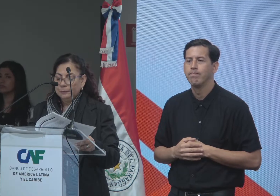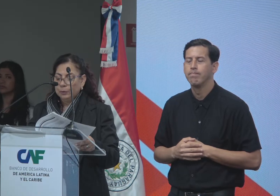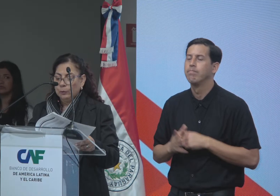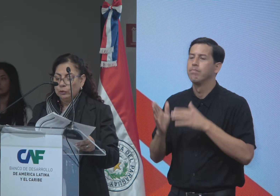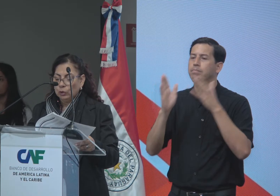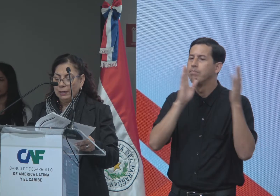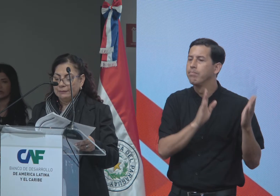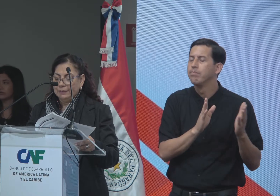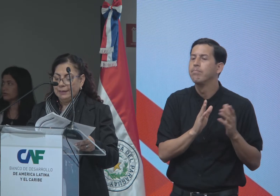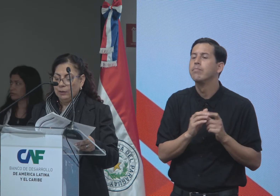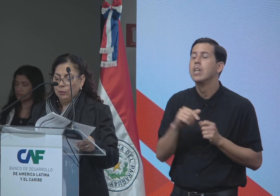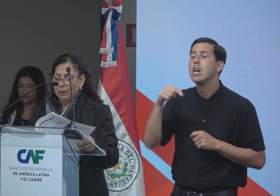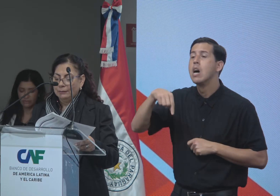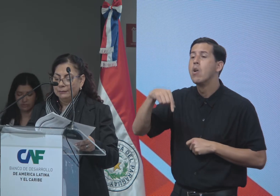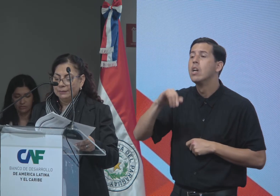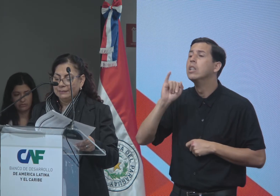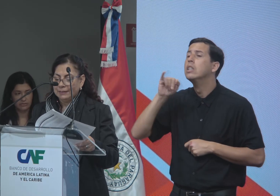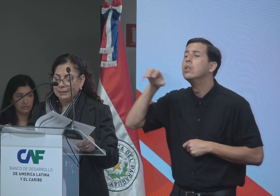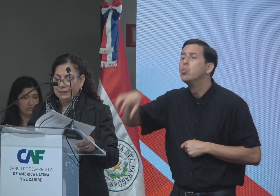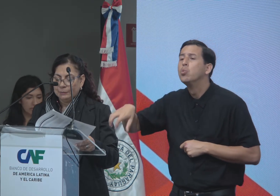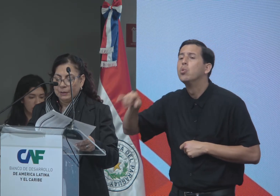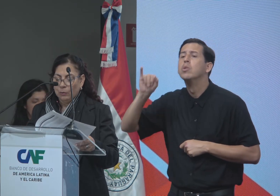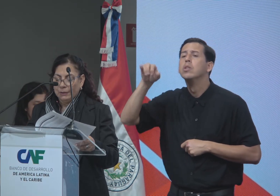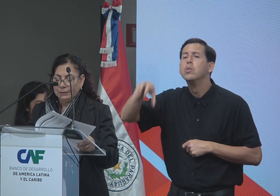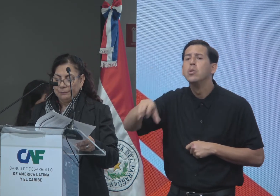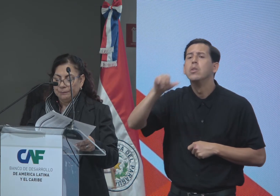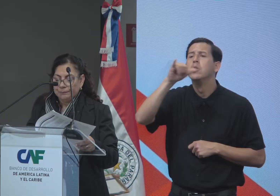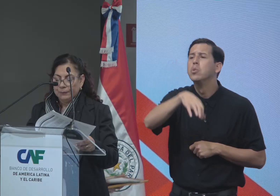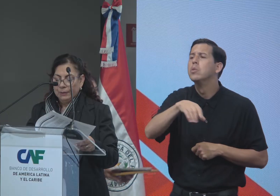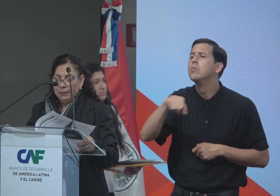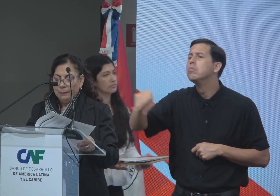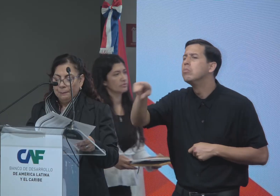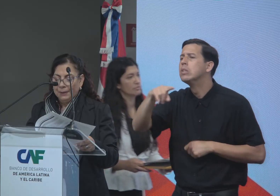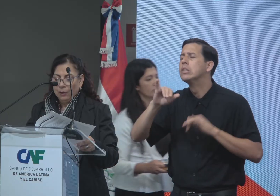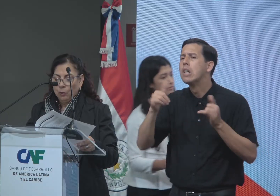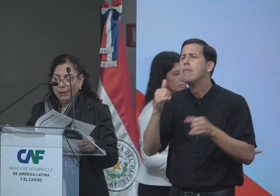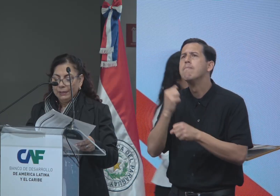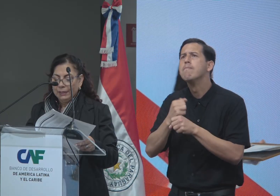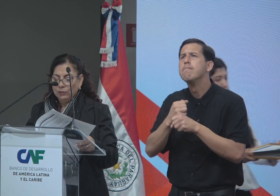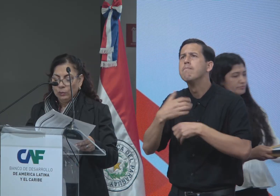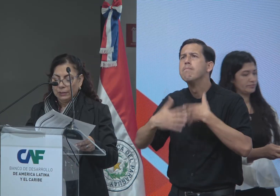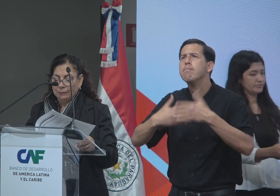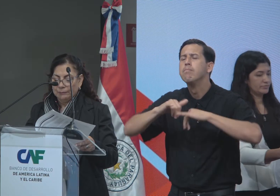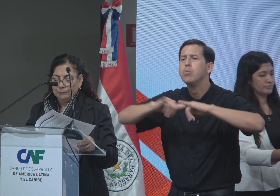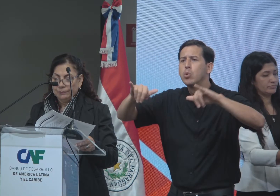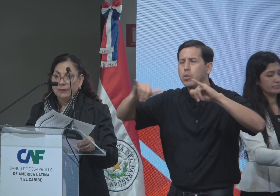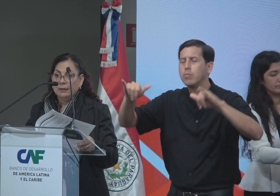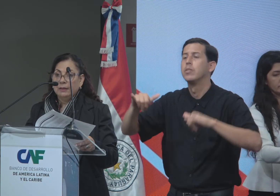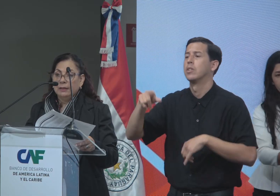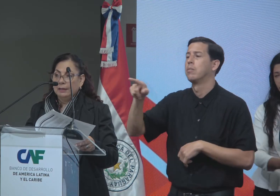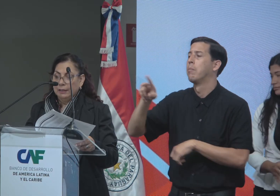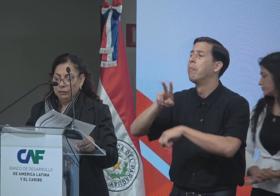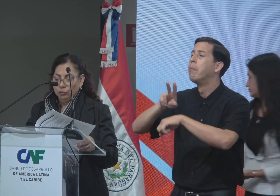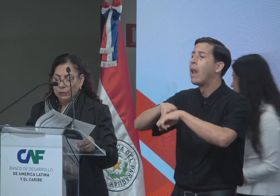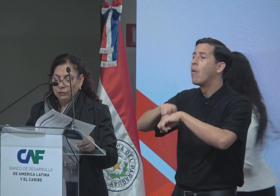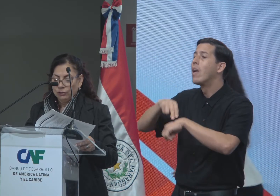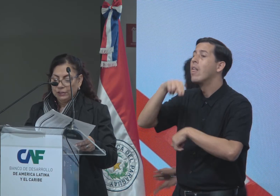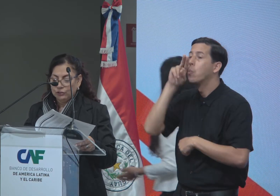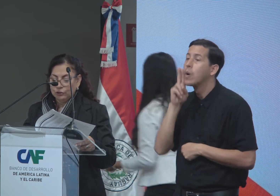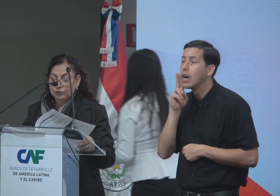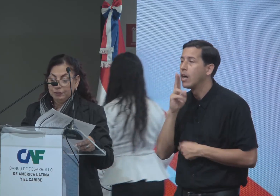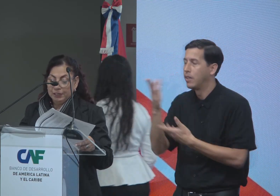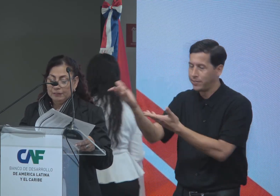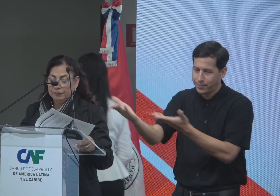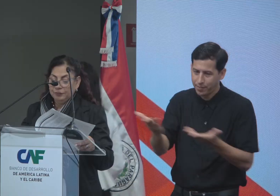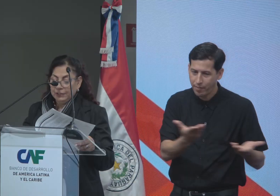Instituciones promotoras de lengua de señas paraguaya. Paraguay Educa. Es una